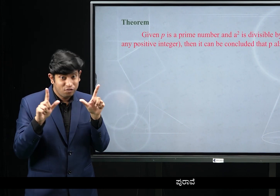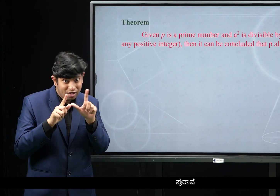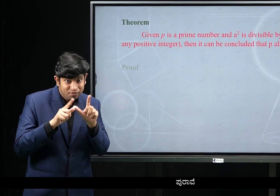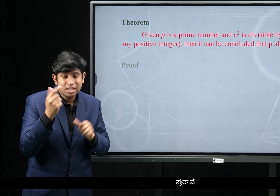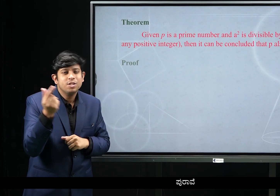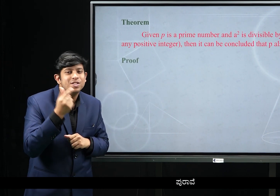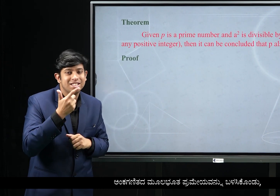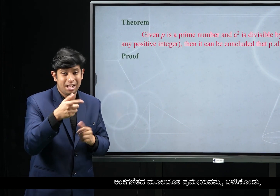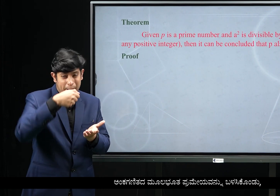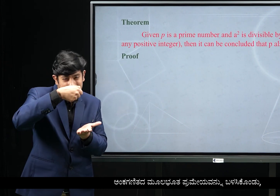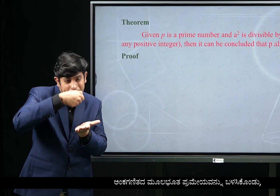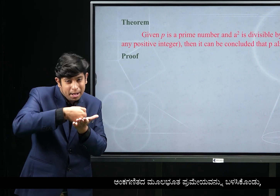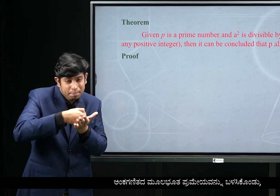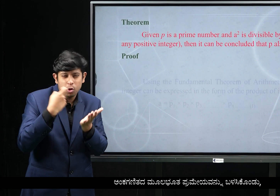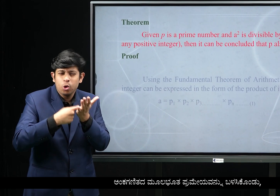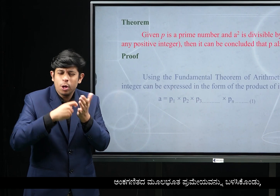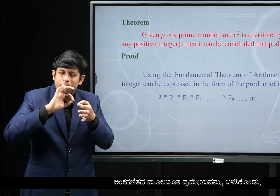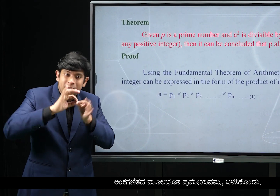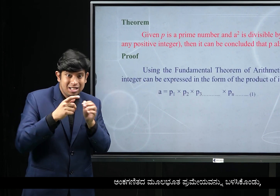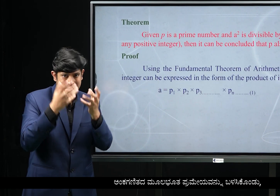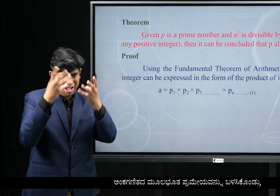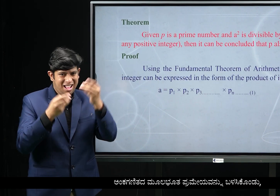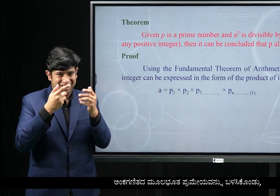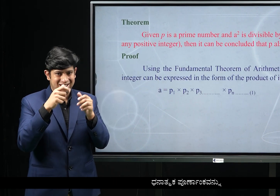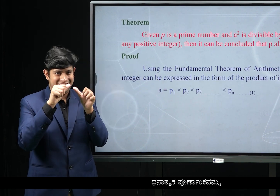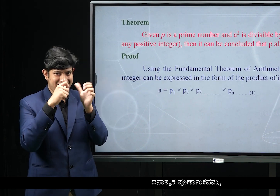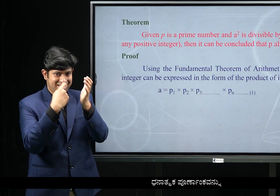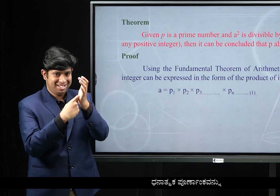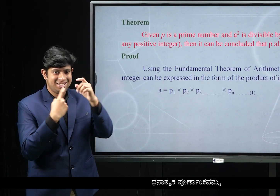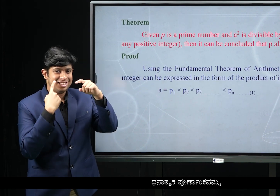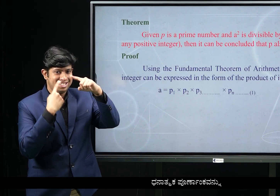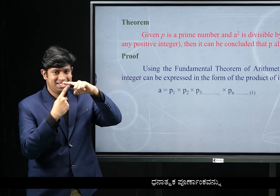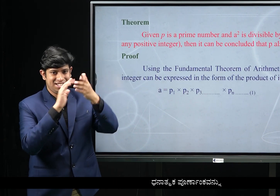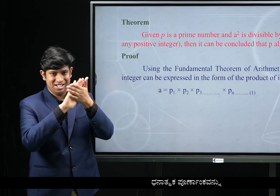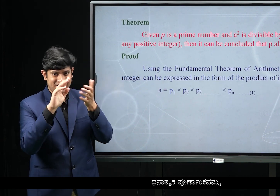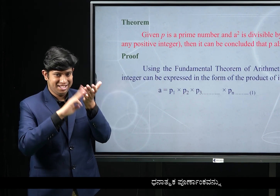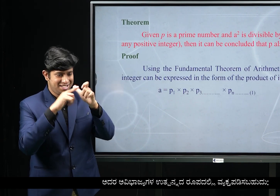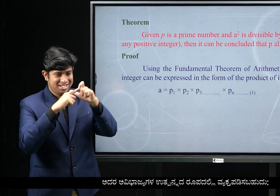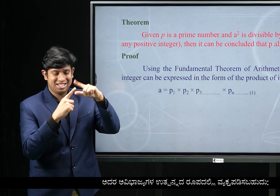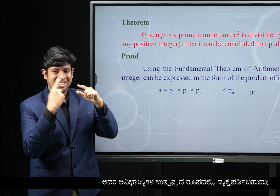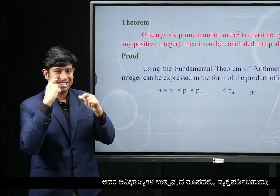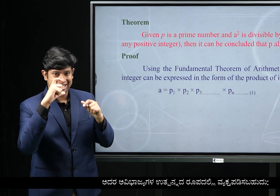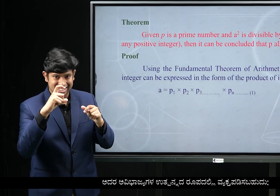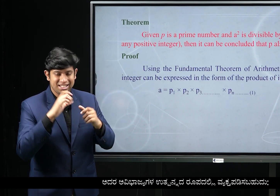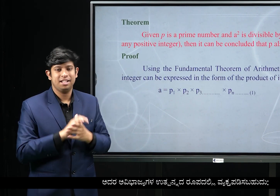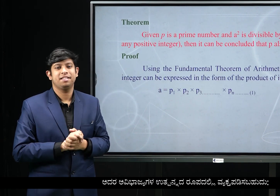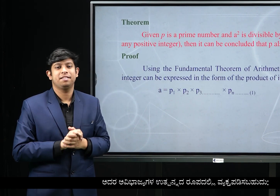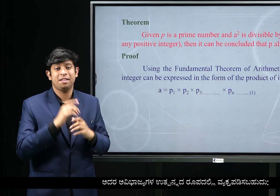ಪುರಾವೆ. ಅಂಕಗಣಿತದ ಮೂಲಭೂತ ಪ್ರಮೇಯವನ್ನು ಬಳಸಿಕೊಂಡು ಧನಾತ್ಮಕ ಪೂರ್ಣಾಂಕವನ್ನು ಅದರ ಅವಿಭಾಜ್ಯಗಳ